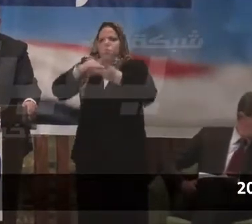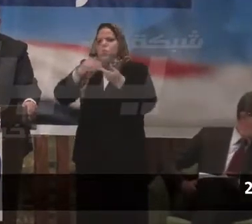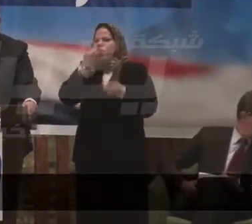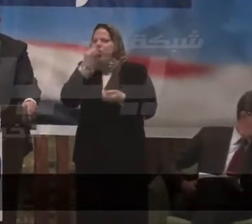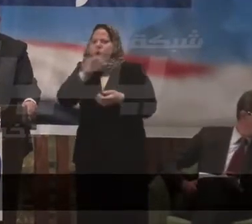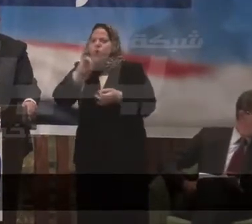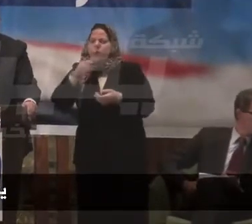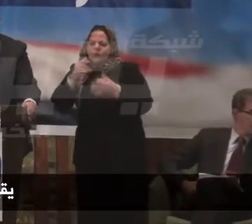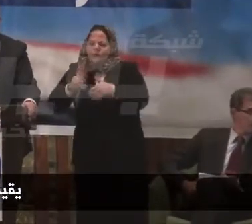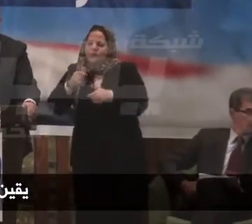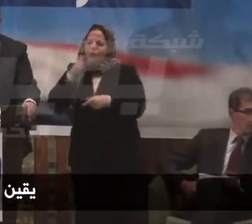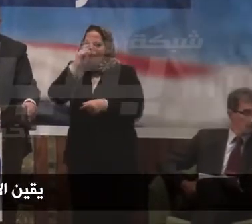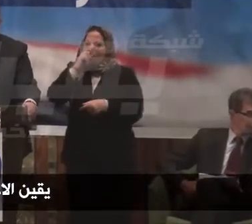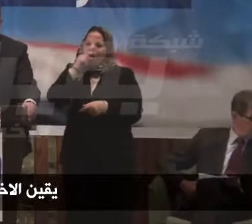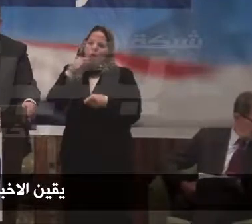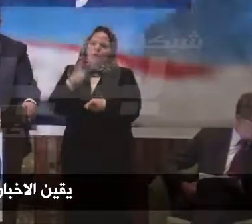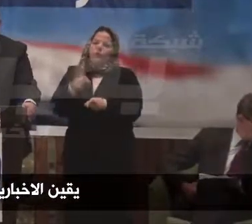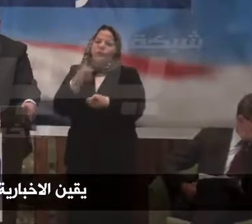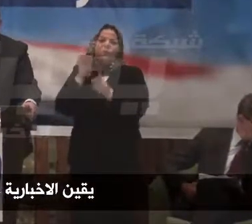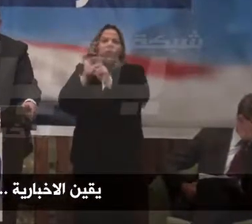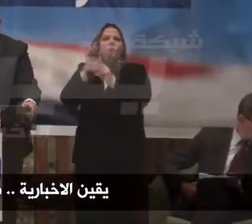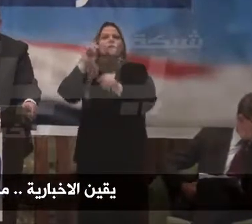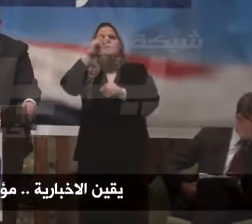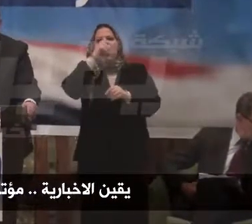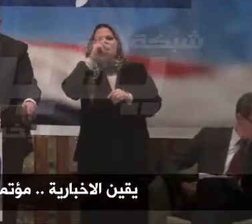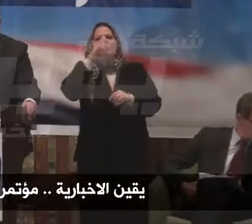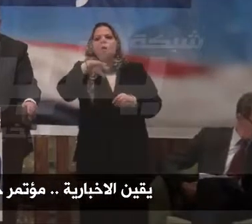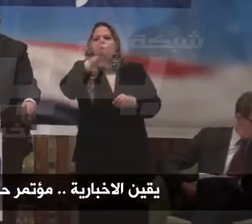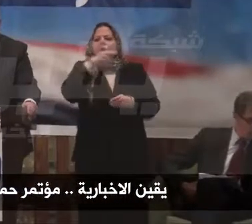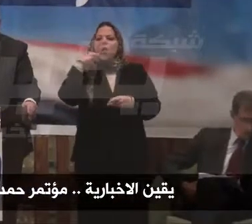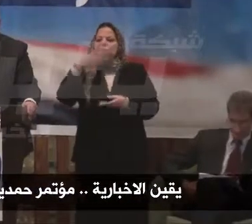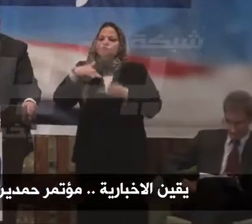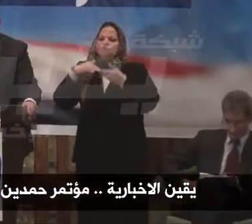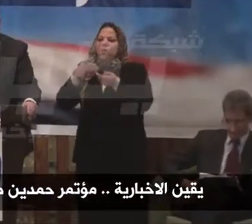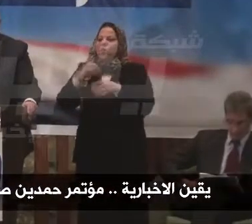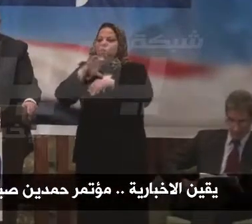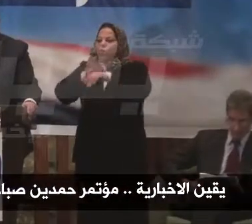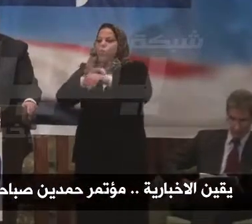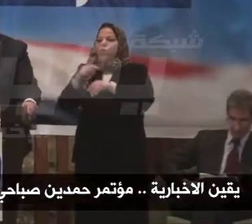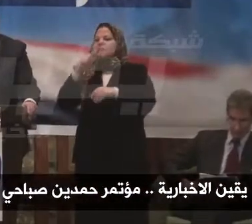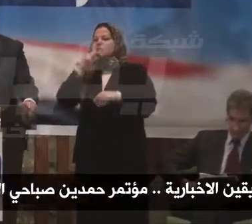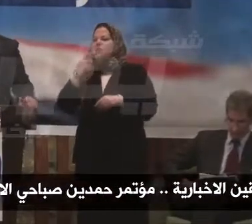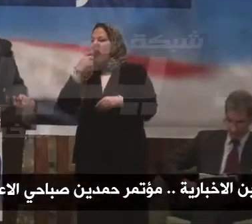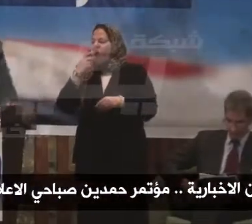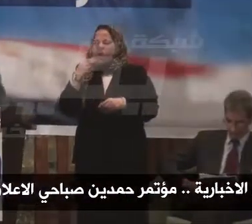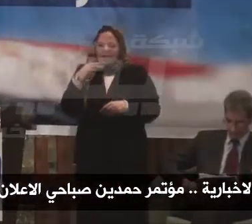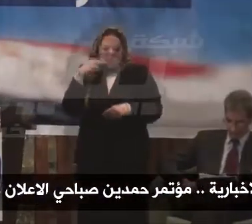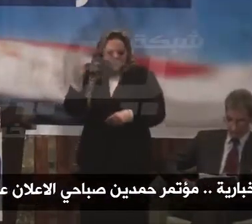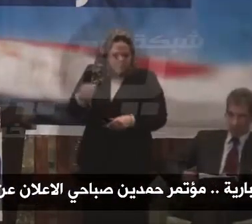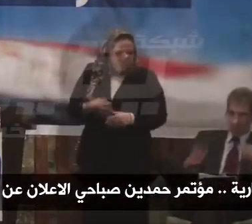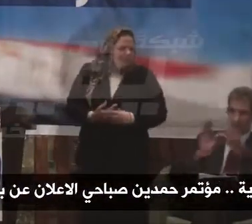وكافي وإنصاف للفلاحين، الأستاذ الدكتور زكريا الحداد.